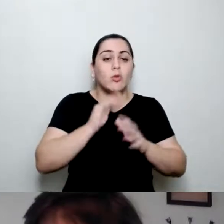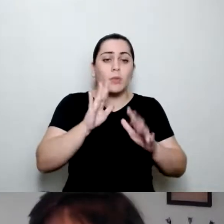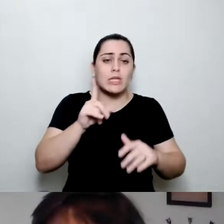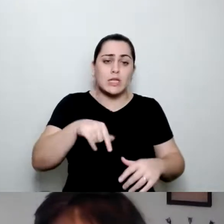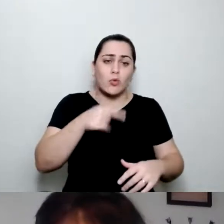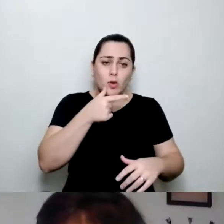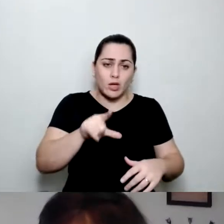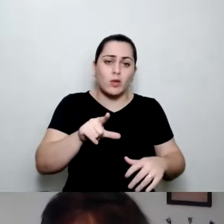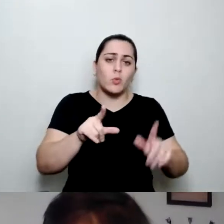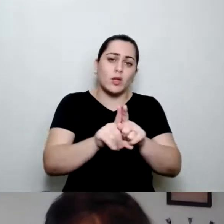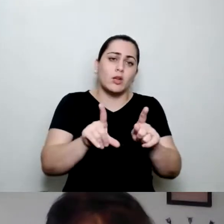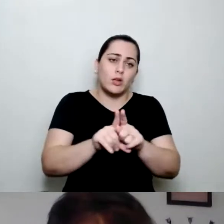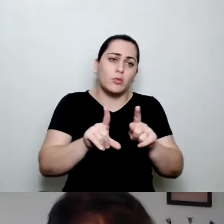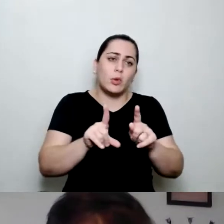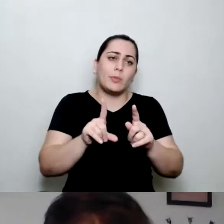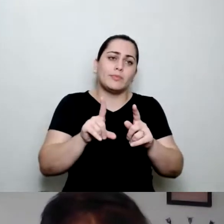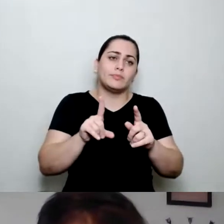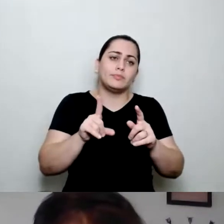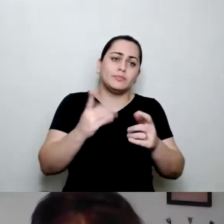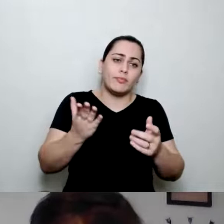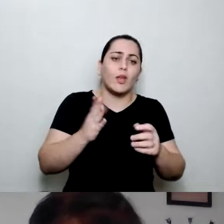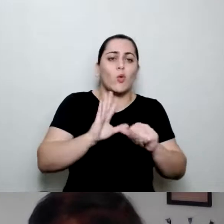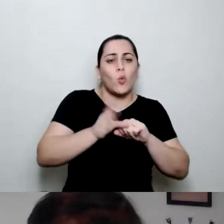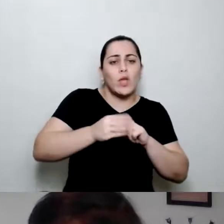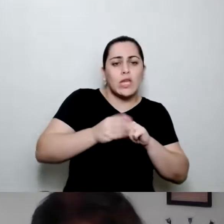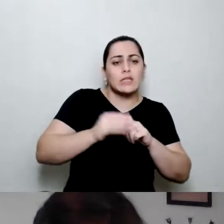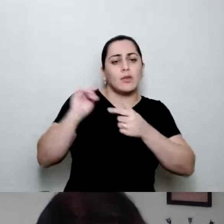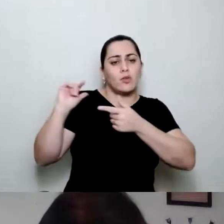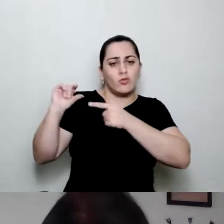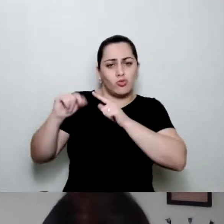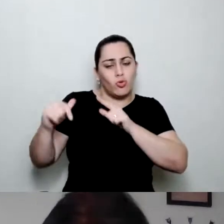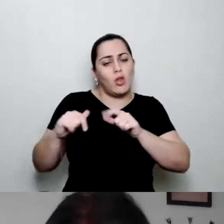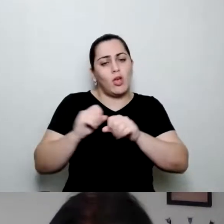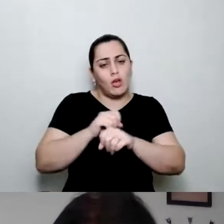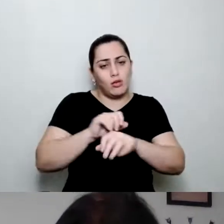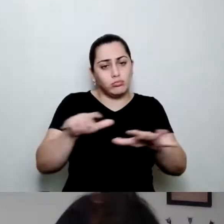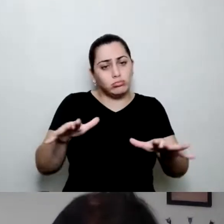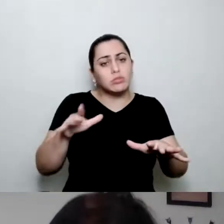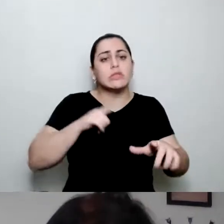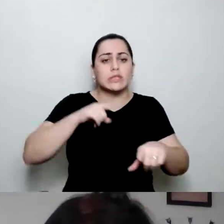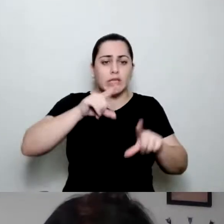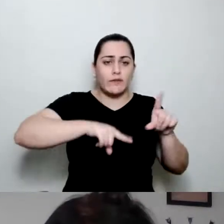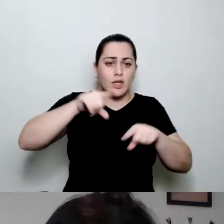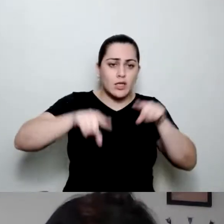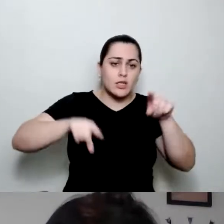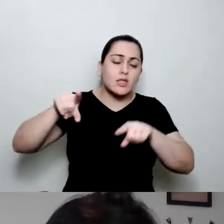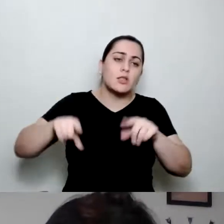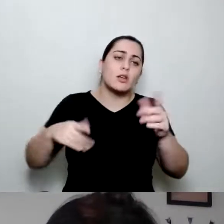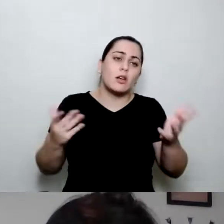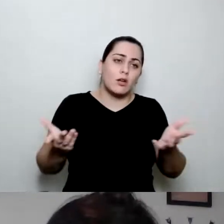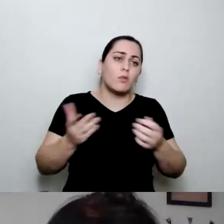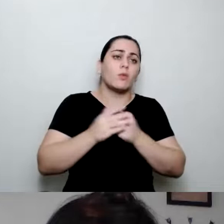que também é uma forma de transmitir, né, conhecimentos tradicionais, e tem variação,